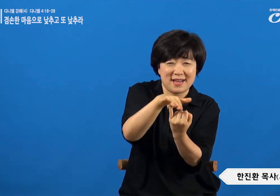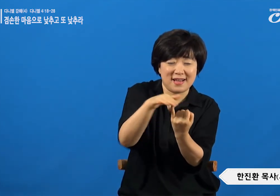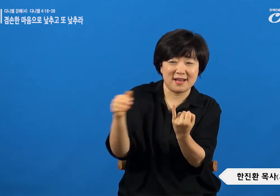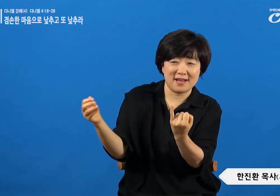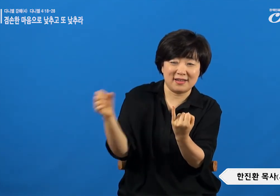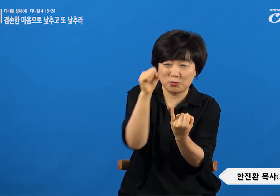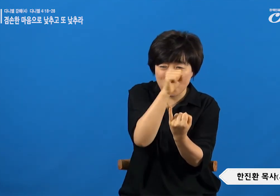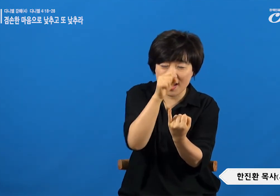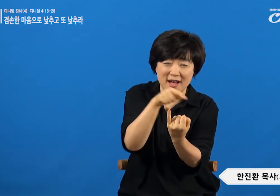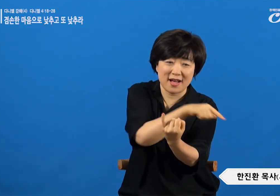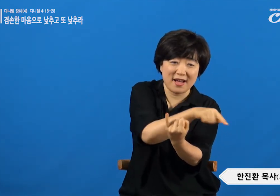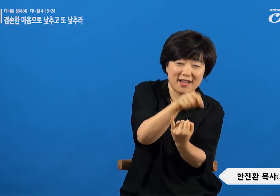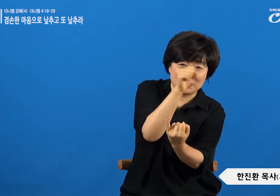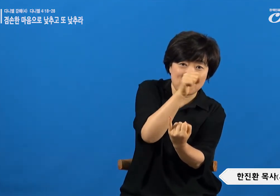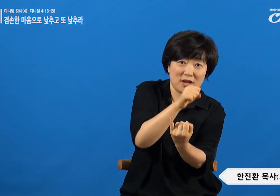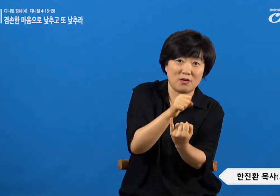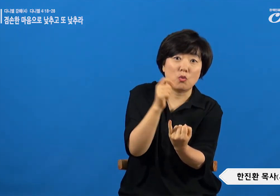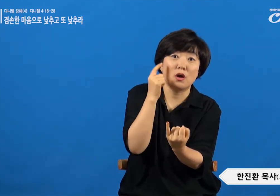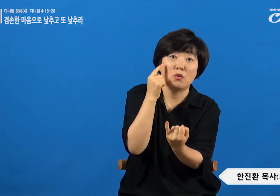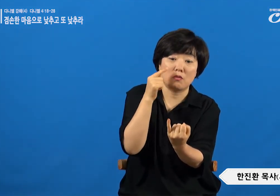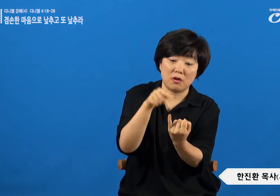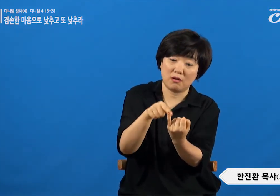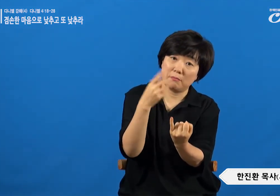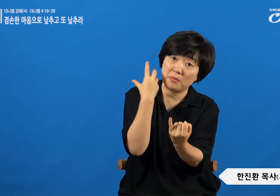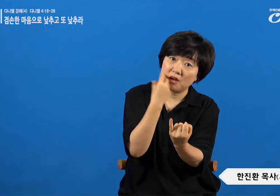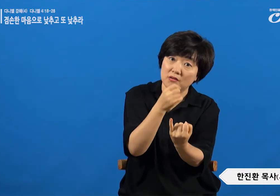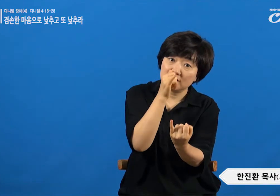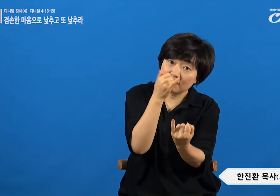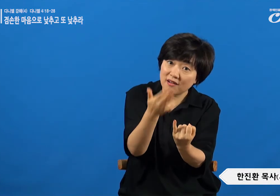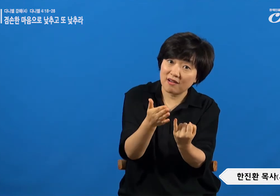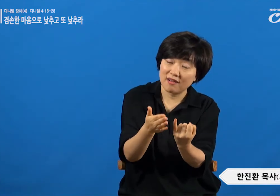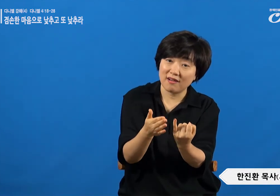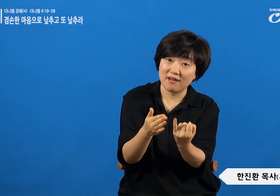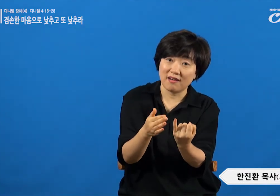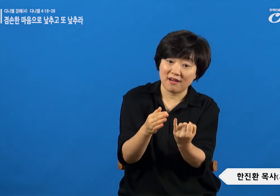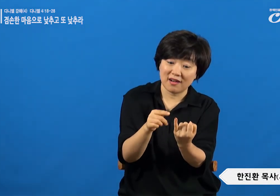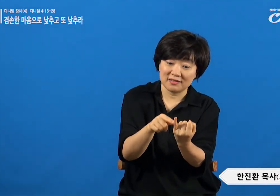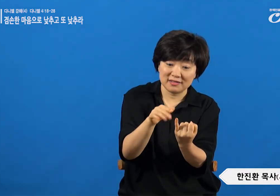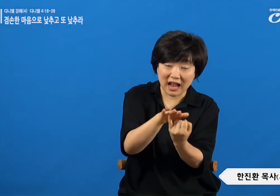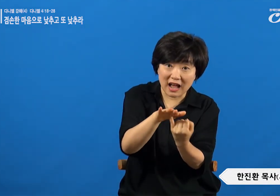사랑해서 그럴까요? 그 여자에게 특별한 매력이 있어서 그럴까요?